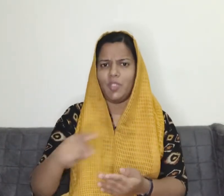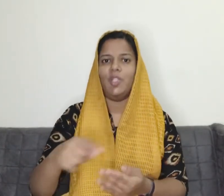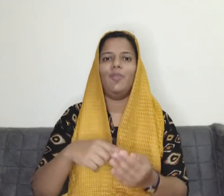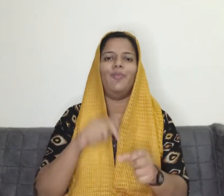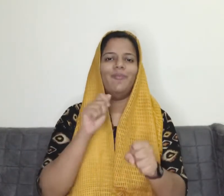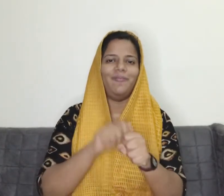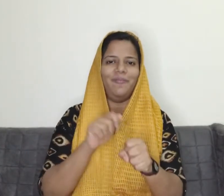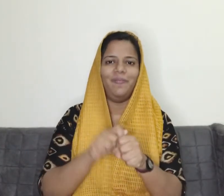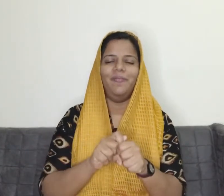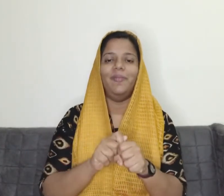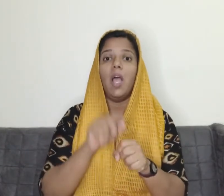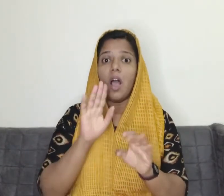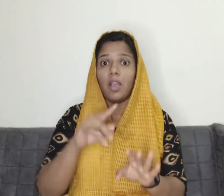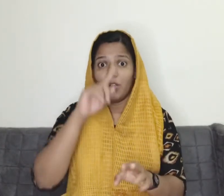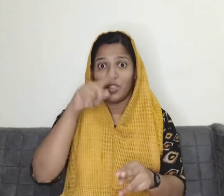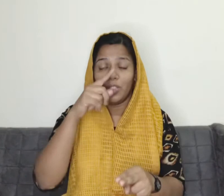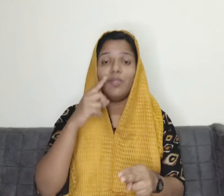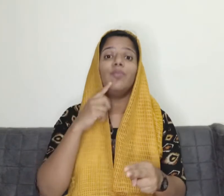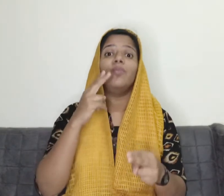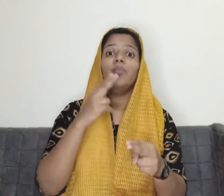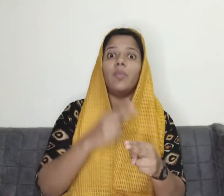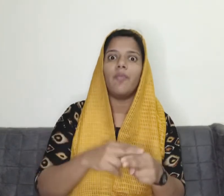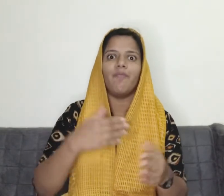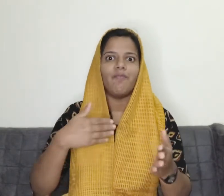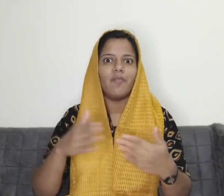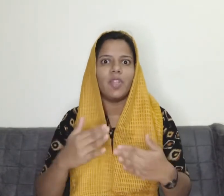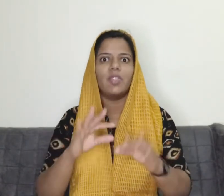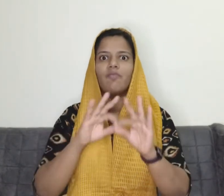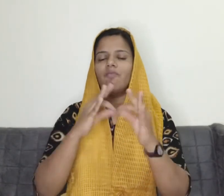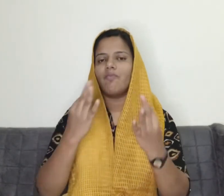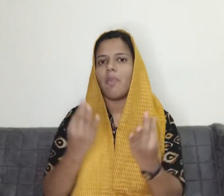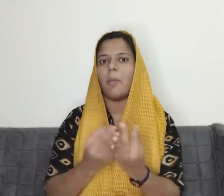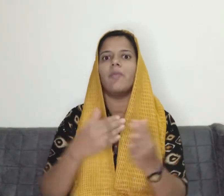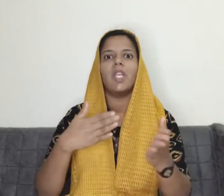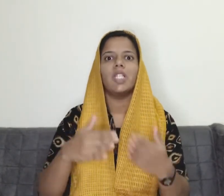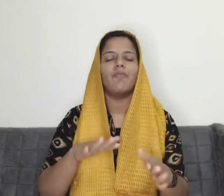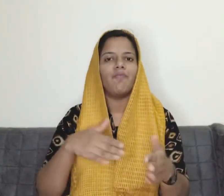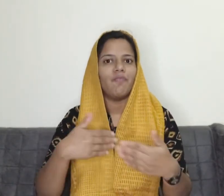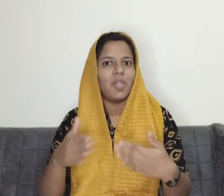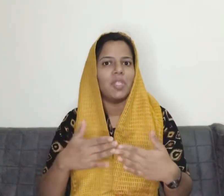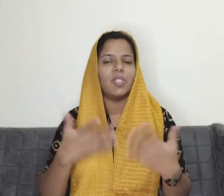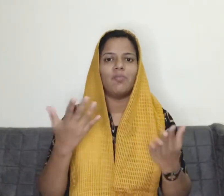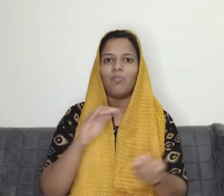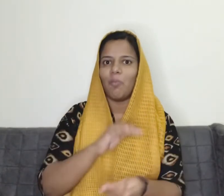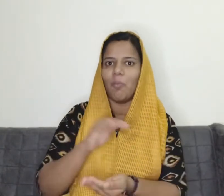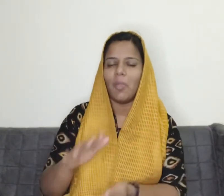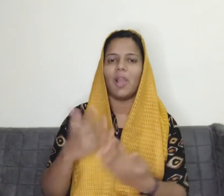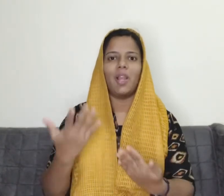ദിവസങ്ങളിൽ ഒരുക്കട്ടെ. അങ്ങനെ നമ്മൾ ജീവിക്കുമ്പോൾ വ്യത്യസ്താനുഭവം കുടുംബത്തിനകത്ത്, വ്യത്യസ്താനുഭവം